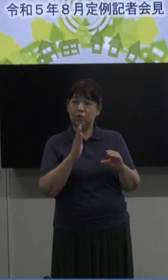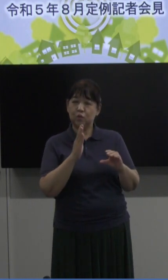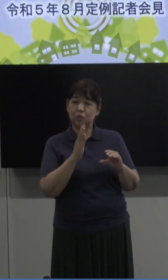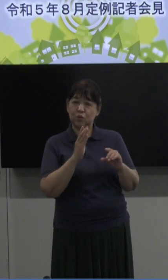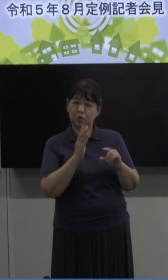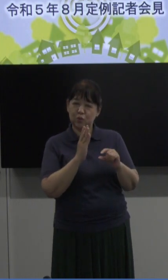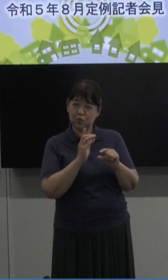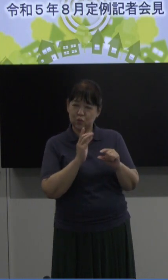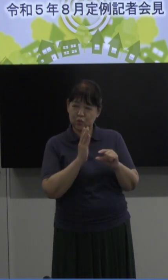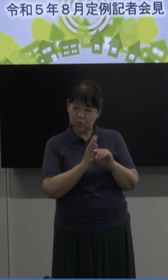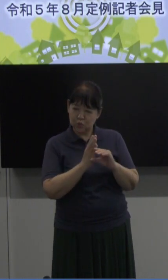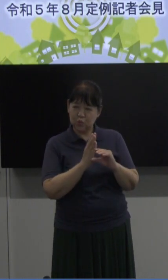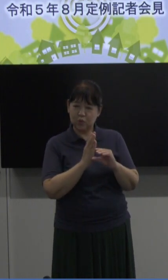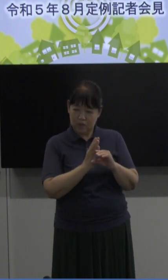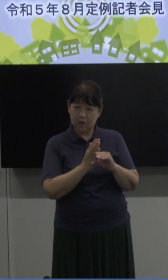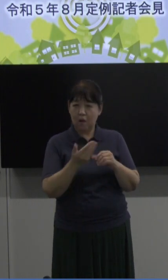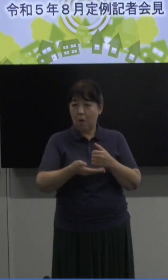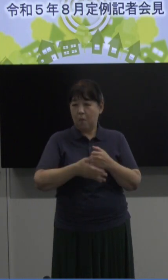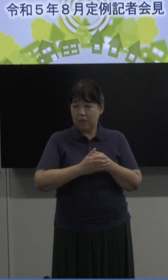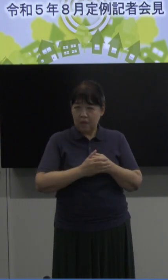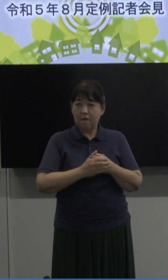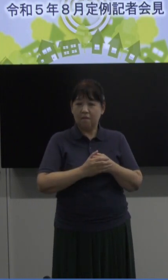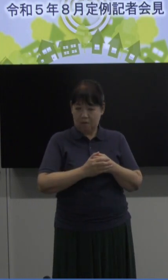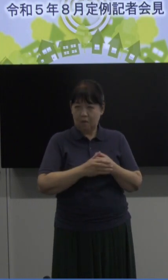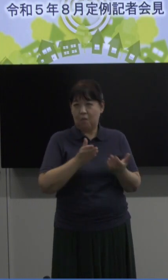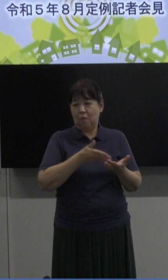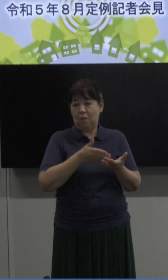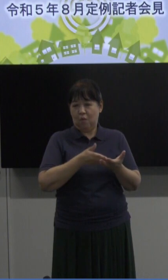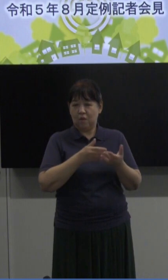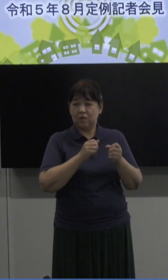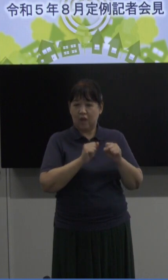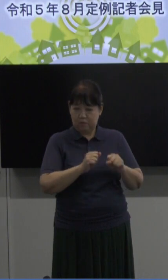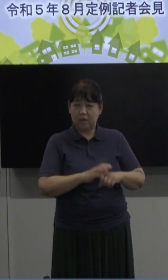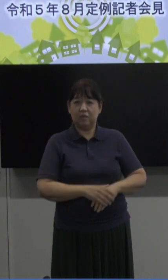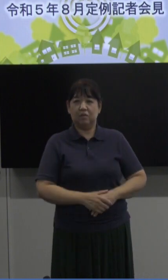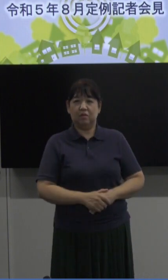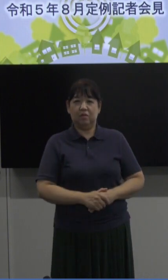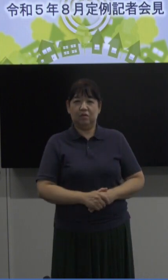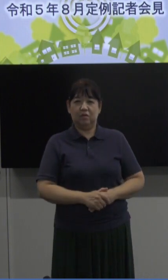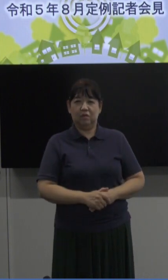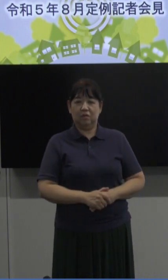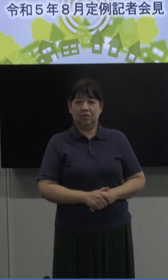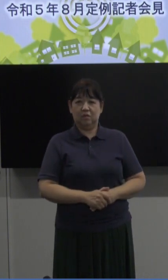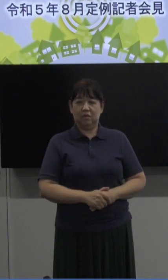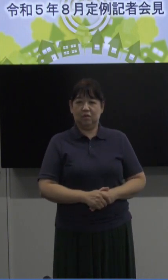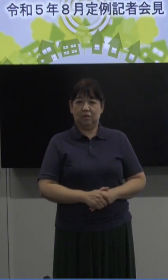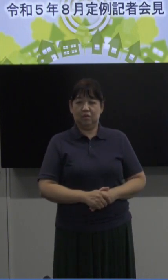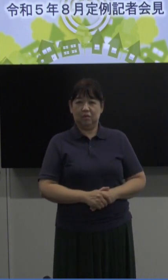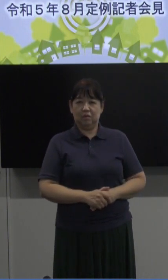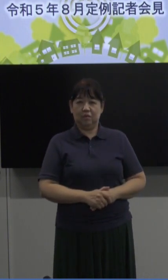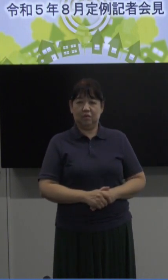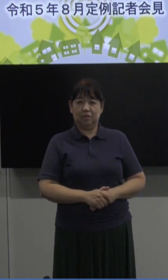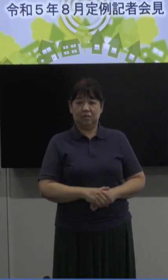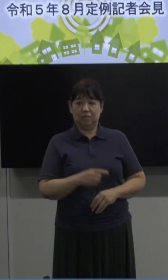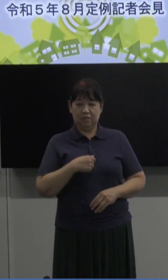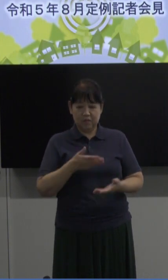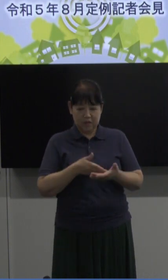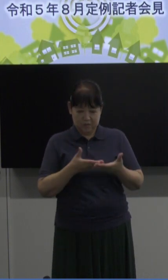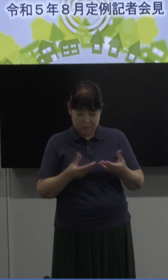予定といたしておりますので、合わせてご理解を賜りたいというふうに思います。私からは以上でございます。